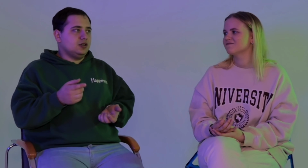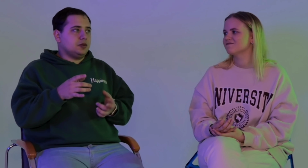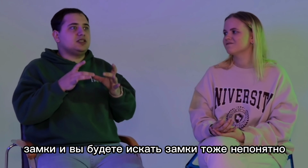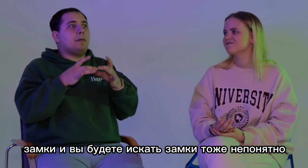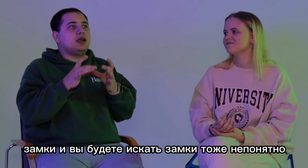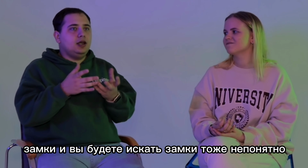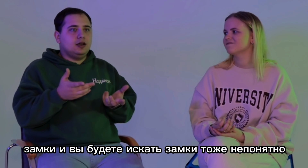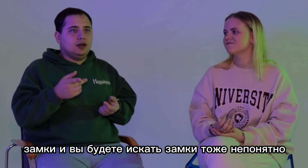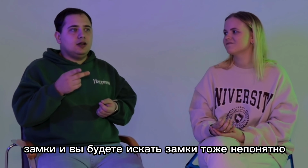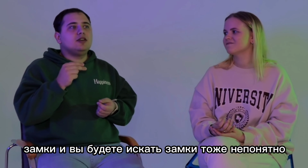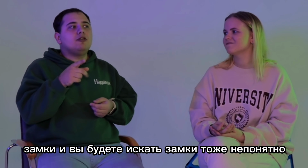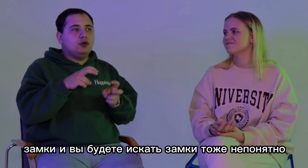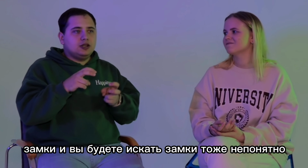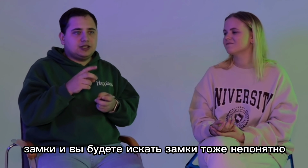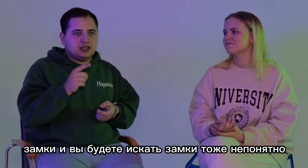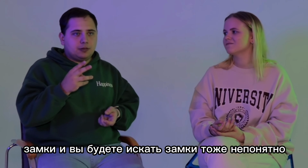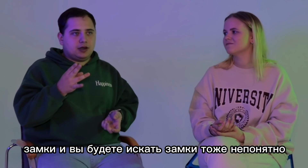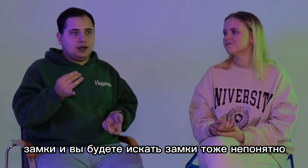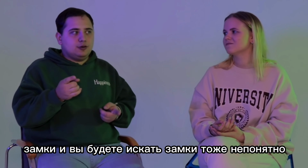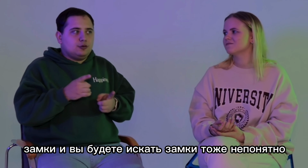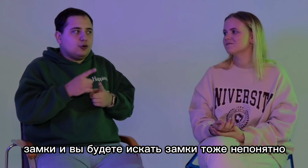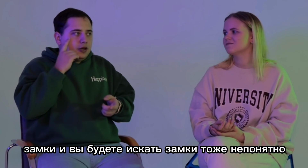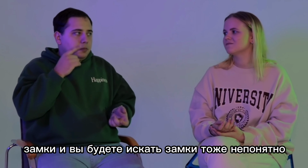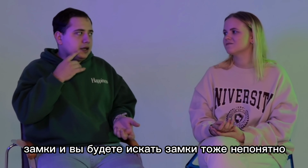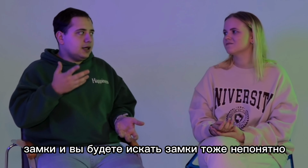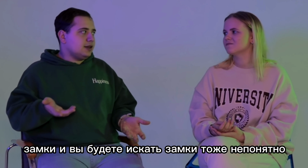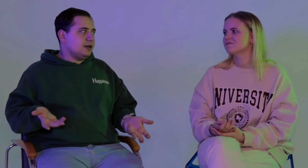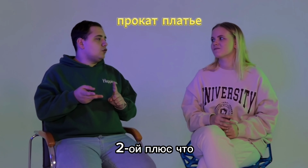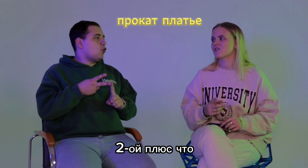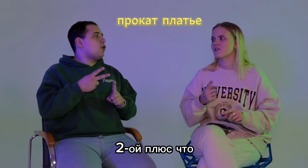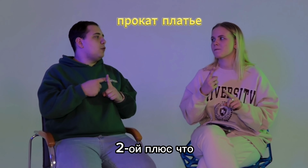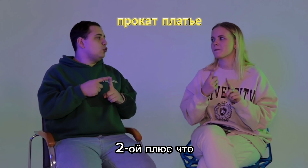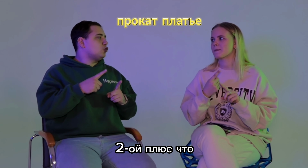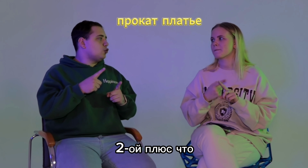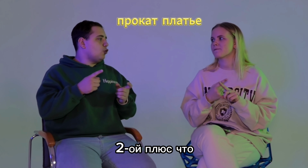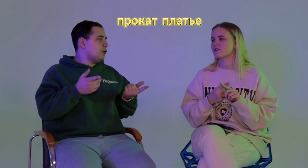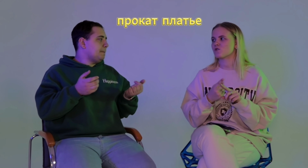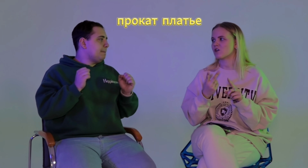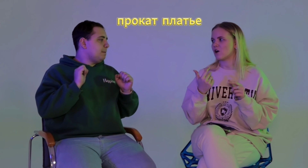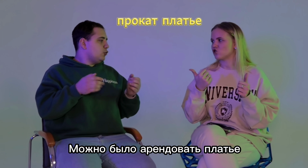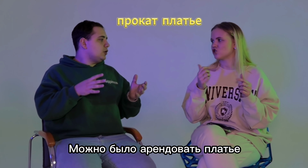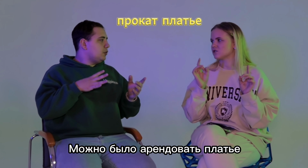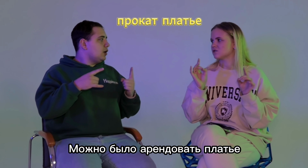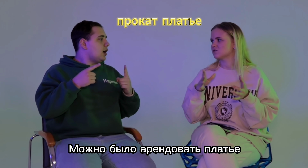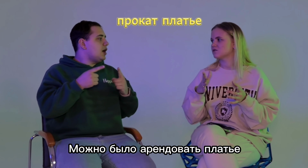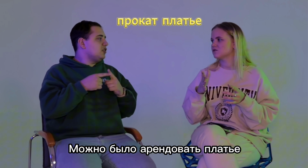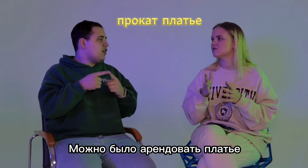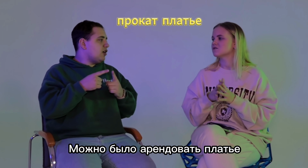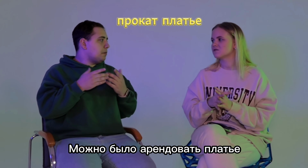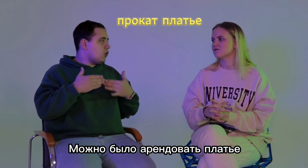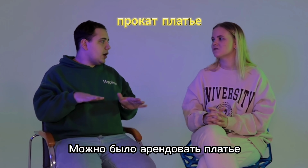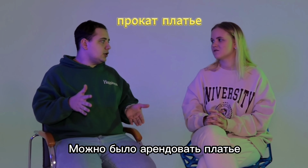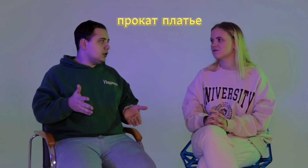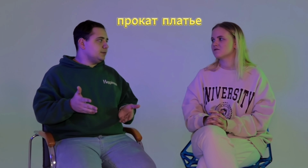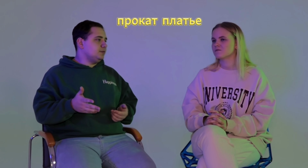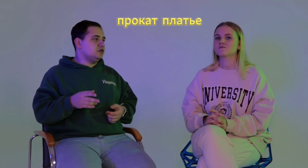там замки, где вы будете искать замки, тоже непонятно. Второй плюс, что можно было арендовать платье. То